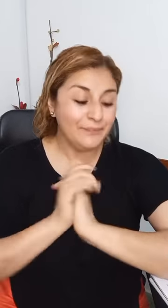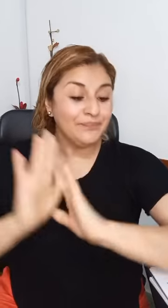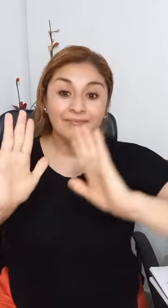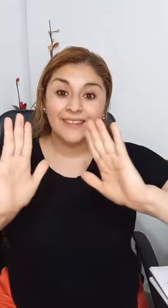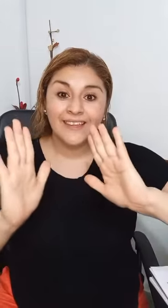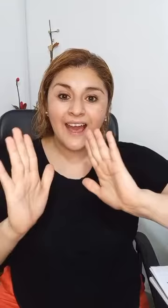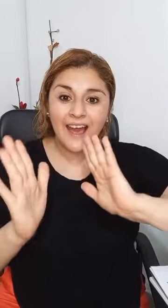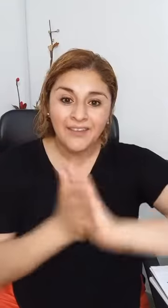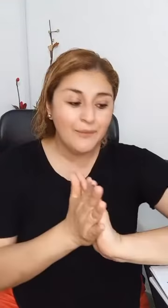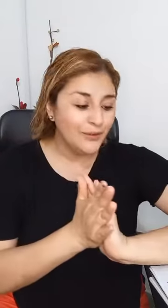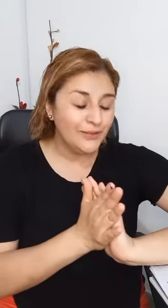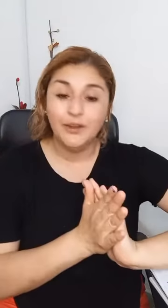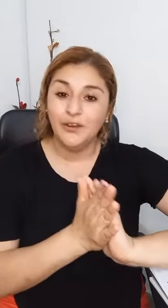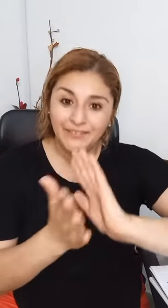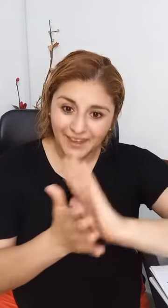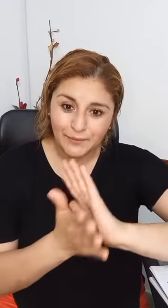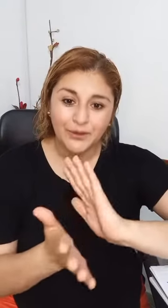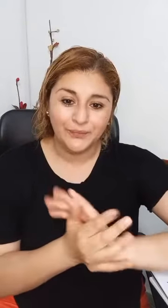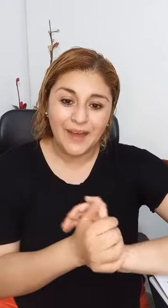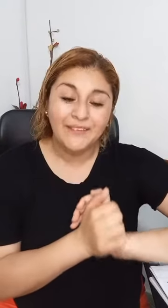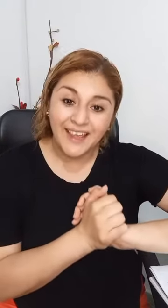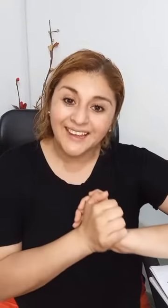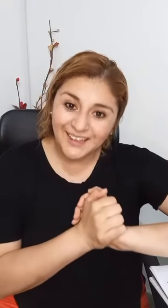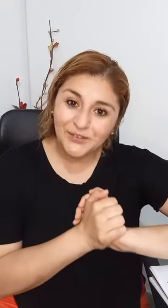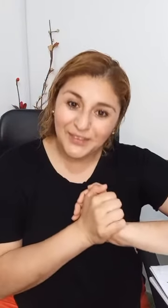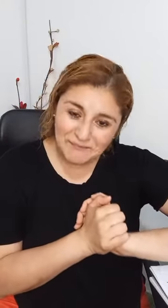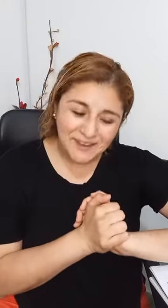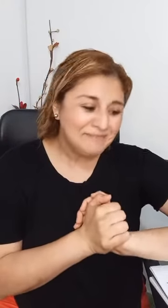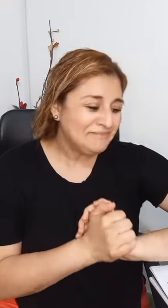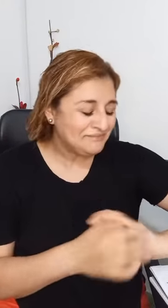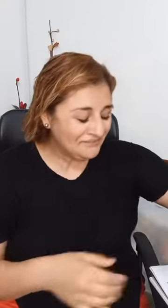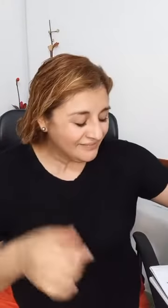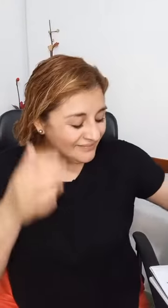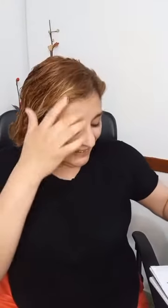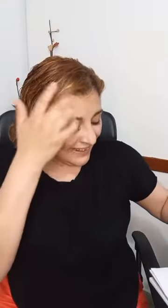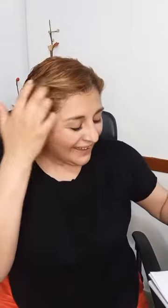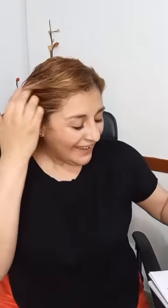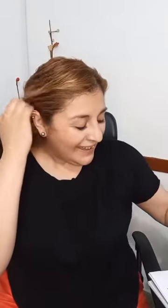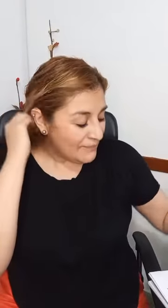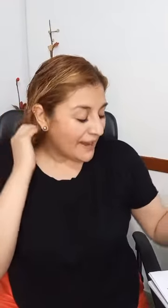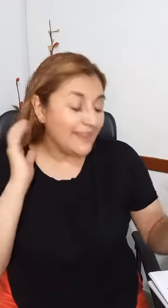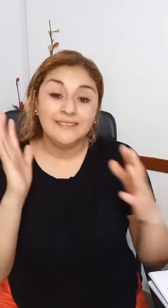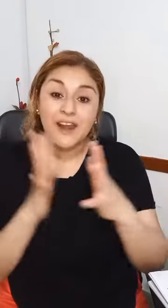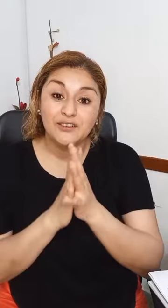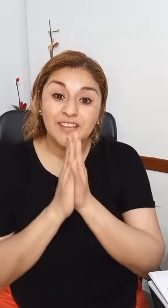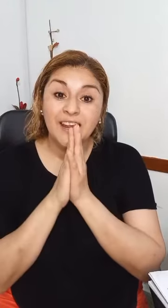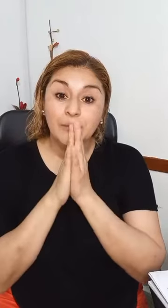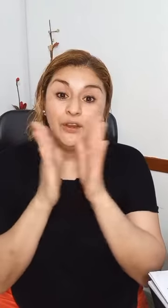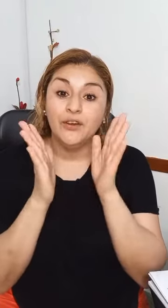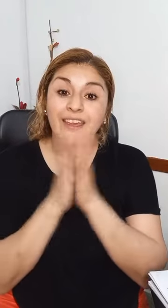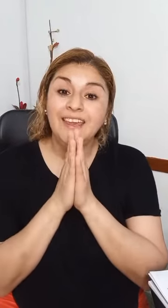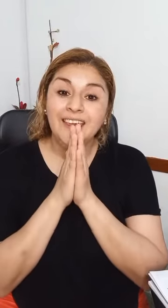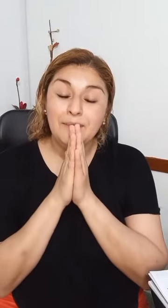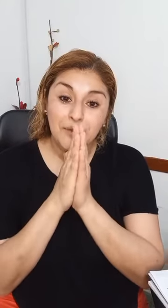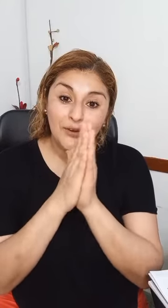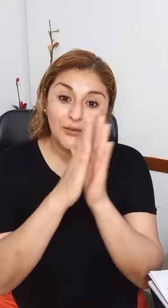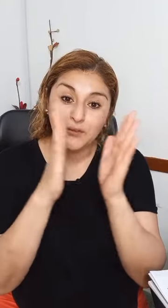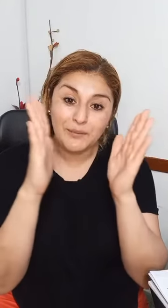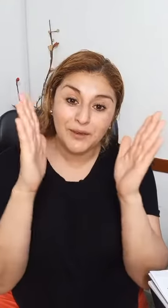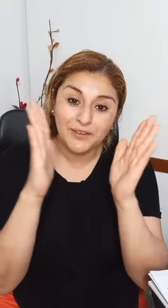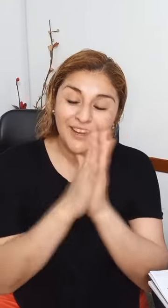Bueno, eh... Habíamos... Bueno, habíamos no. Había elegido un tema para desarrollar, y bueno, y